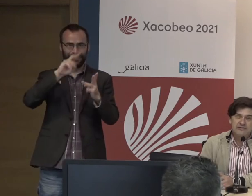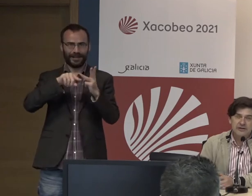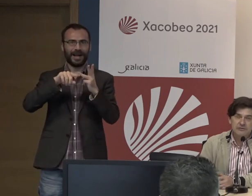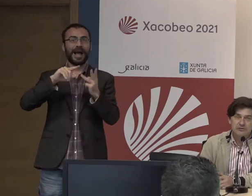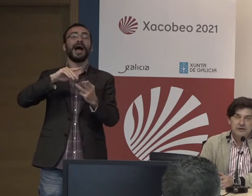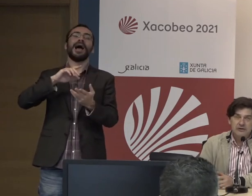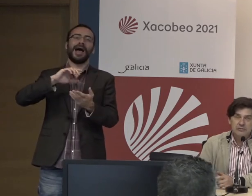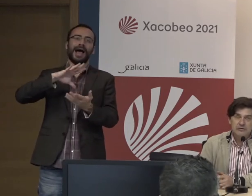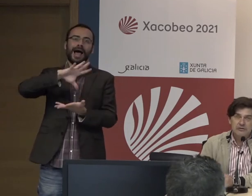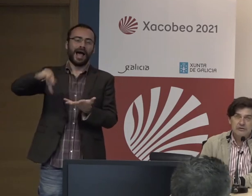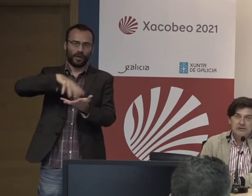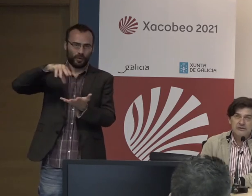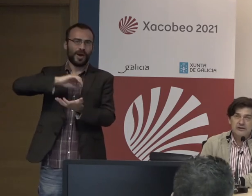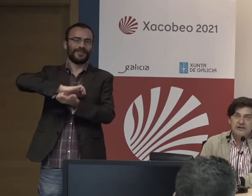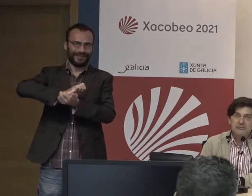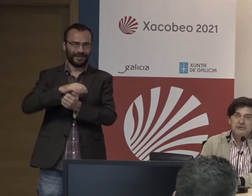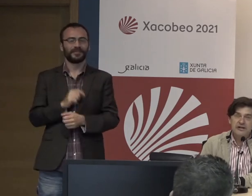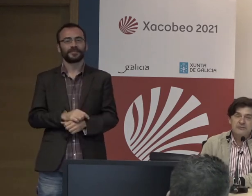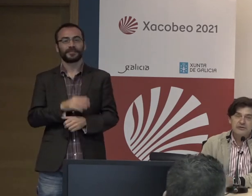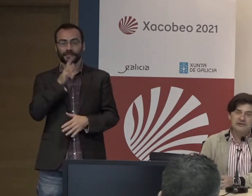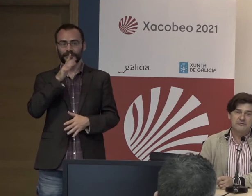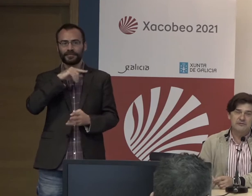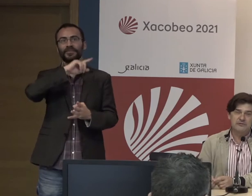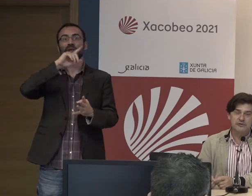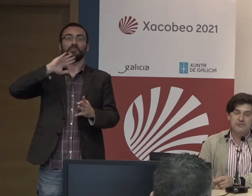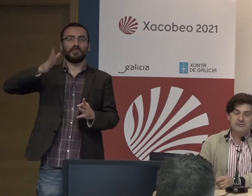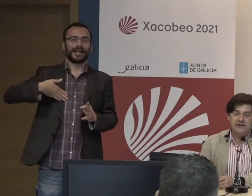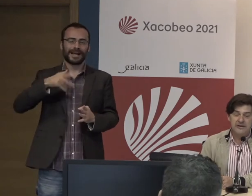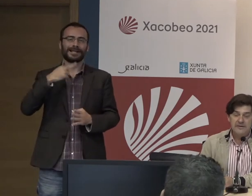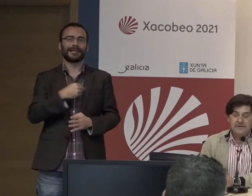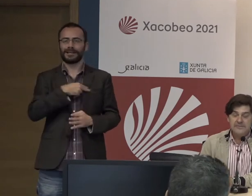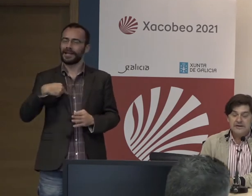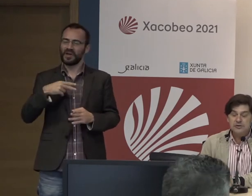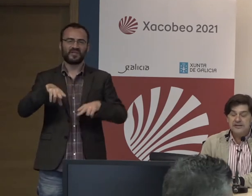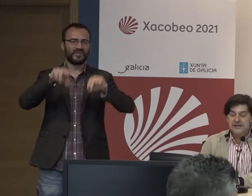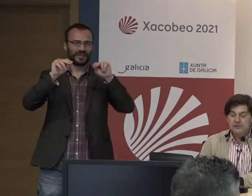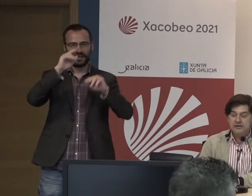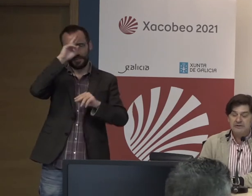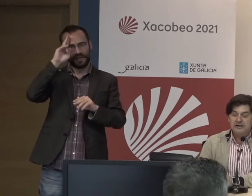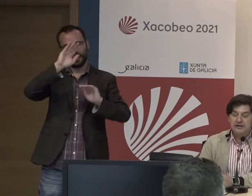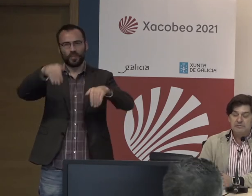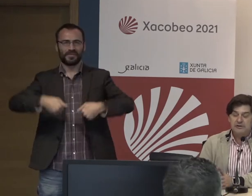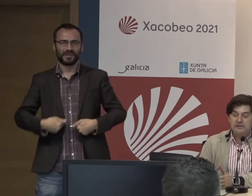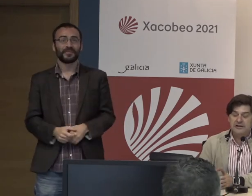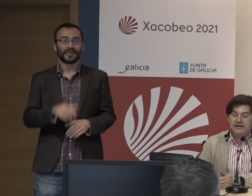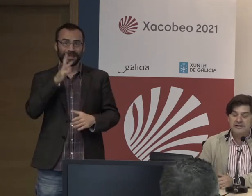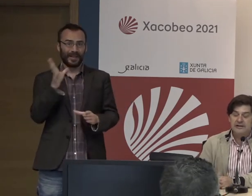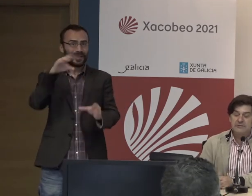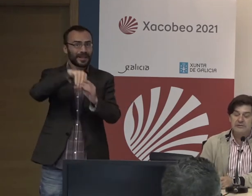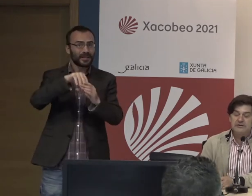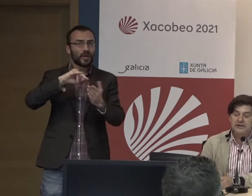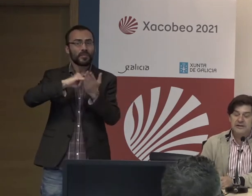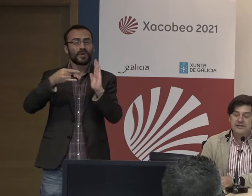ya no hacemos por razones de que, bueno, llegamos y ya nos vamos todos para Madrid. Esto está inserto también en el proyecto general